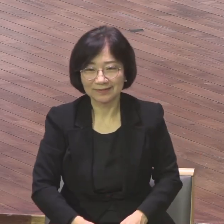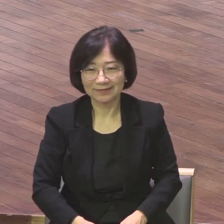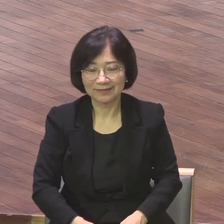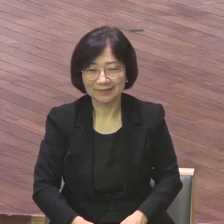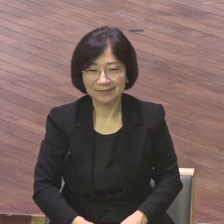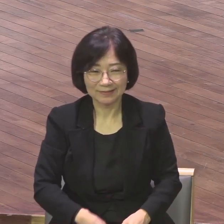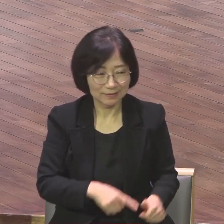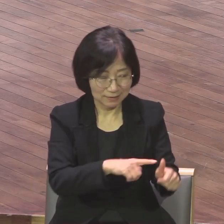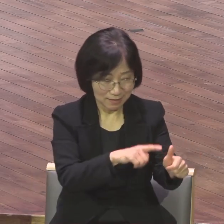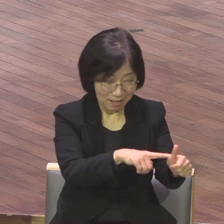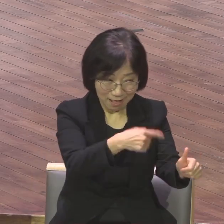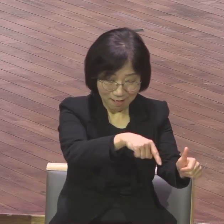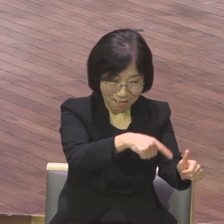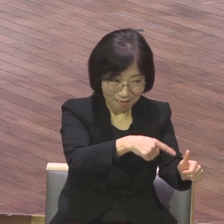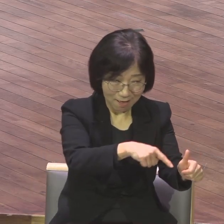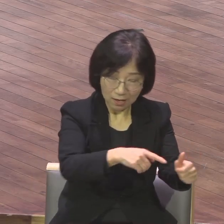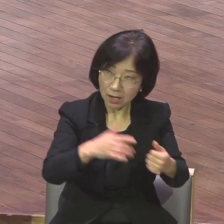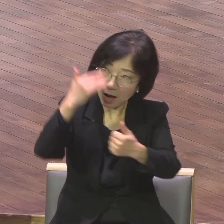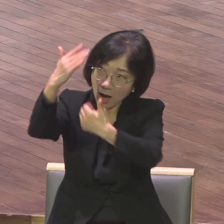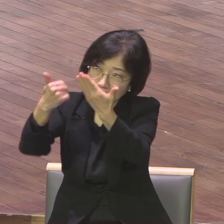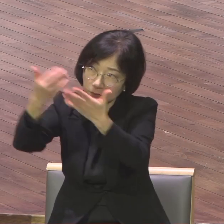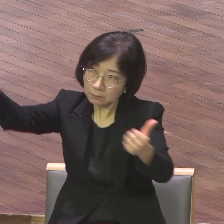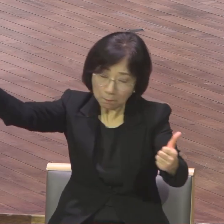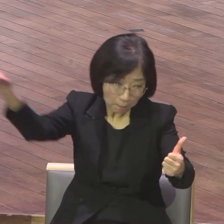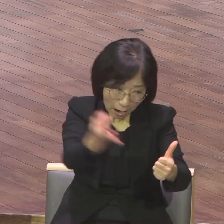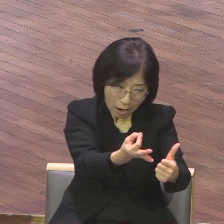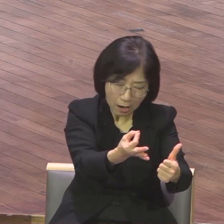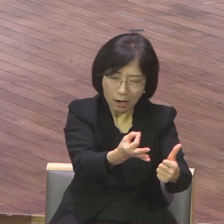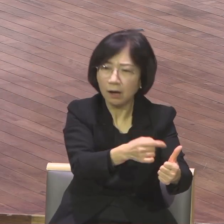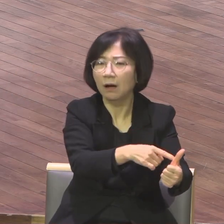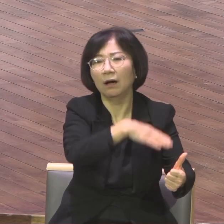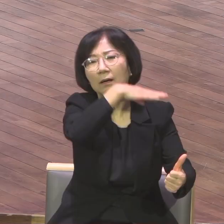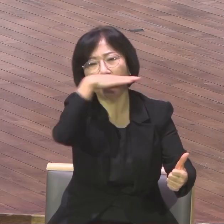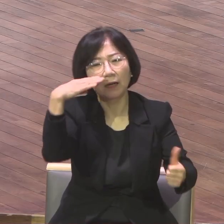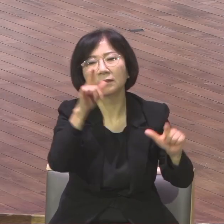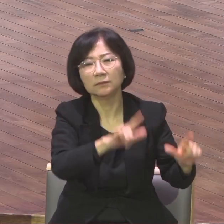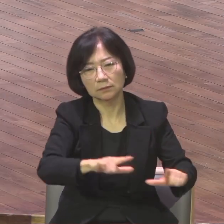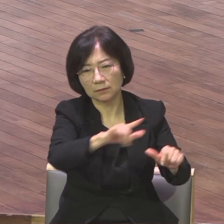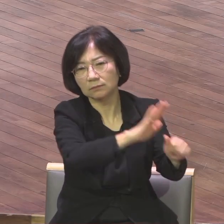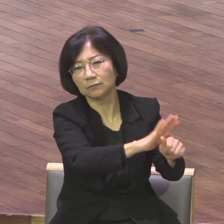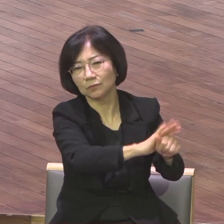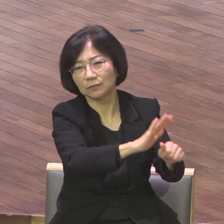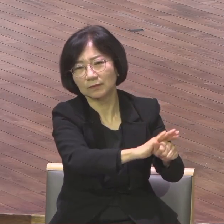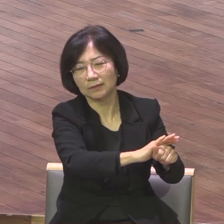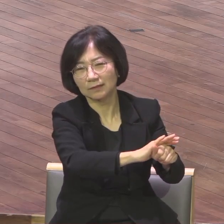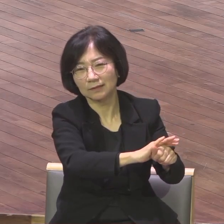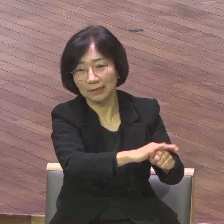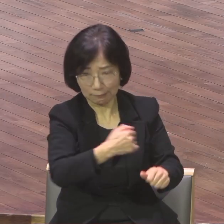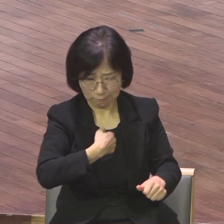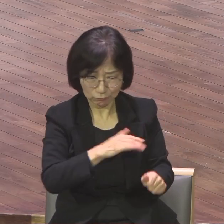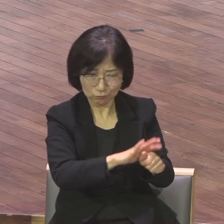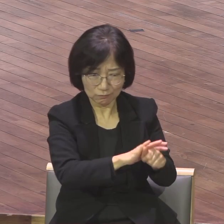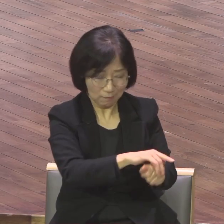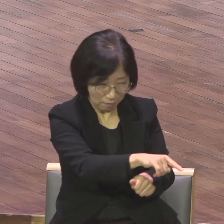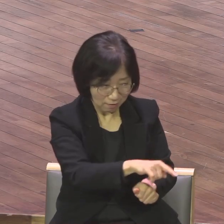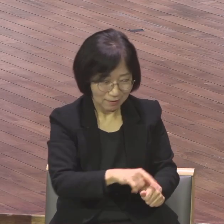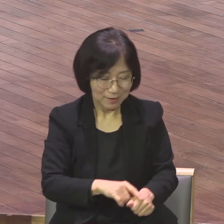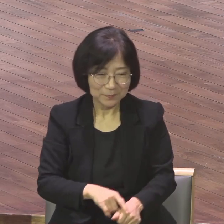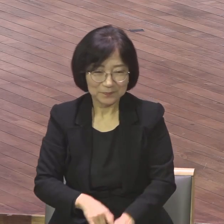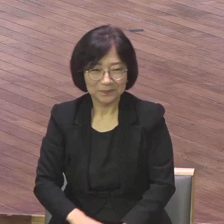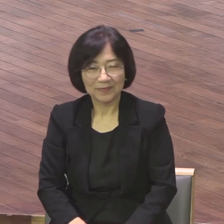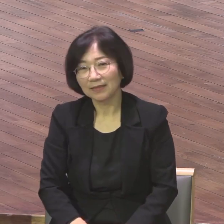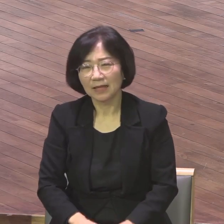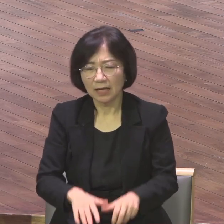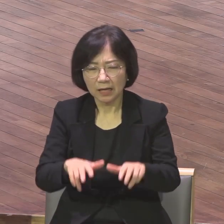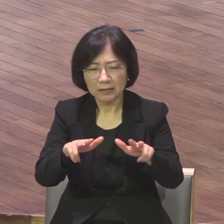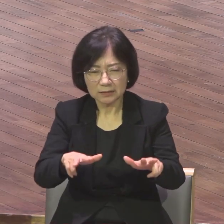앞에서 뭐요? 합당하게 행하는 삶을 살게 하도록 하나님 앞에서 그렇게 만드는 거예요. 흑암 문화